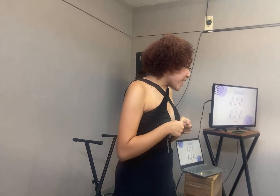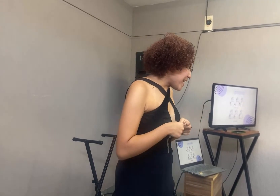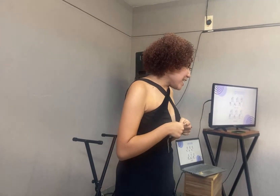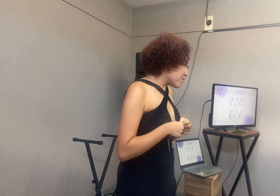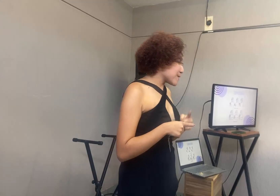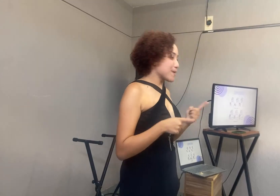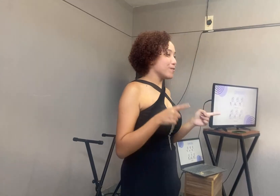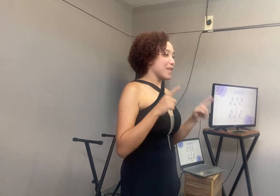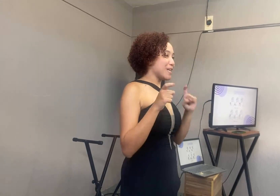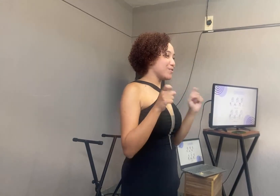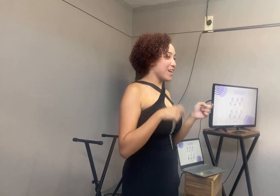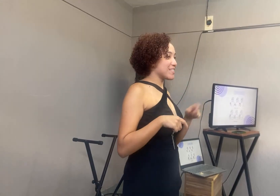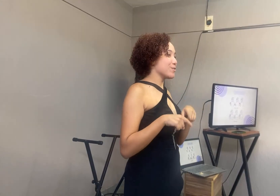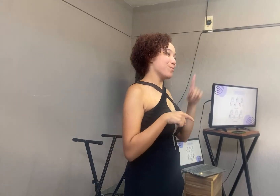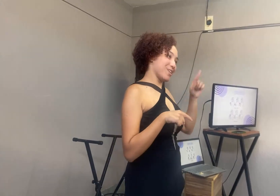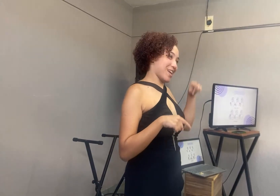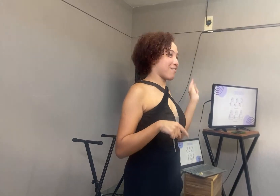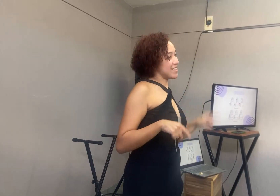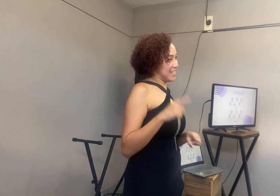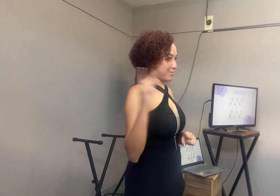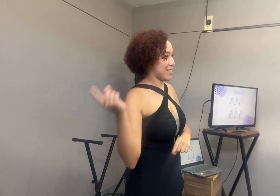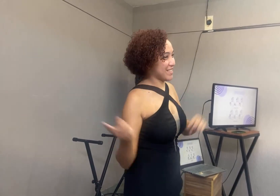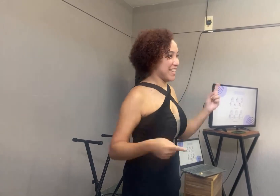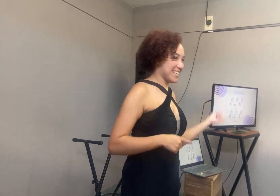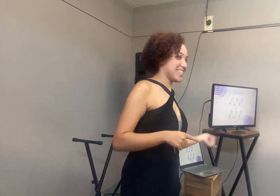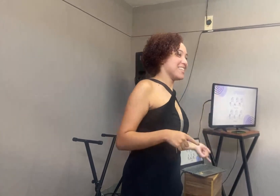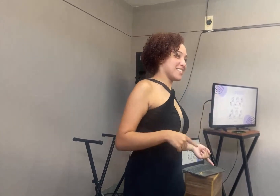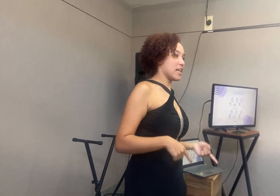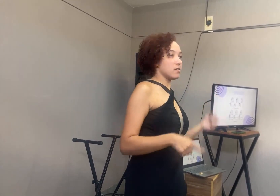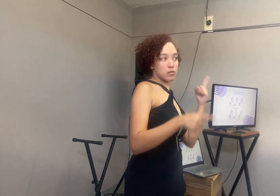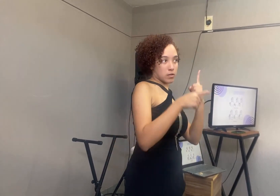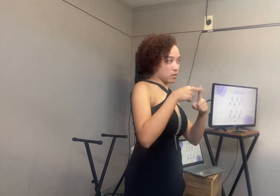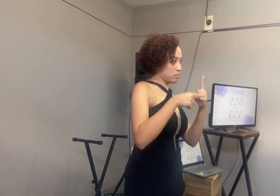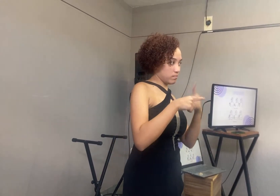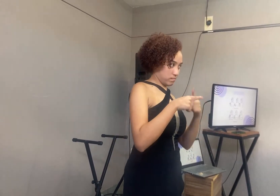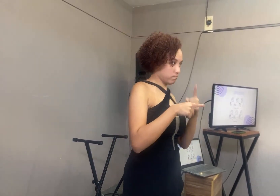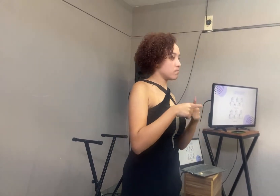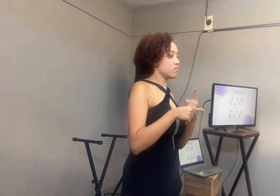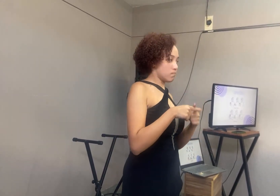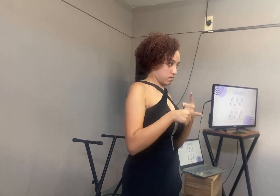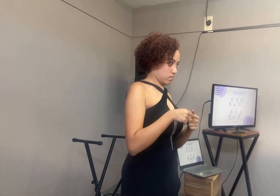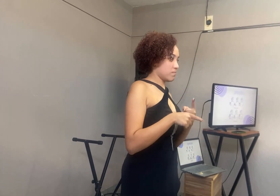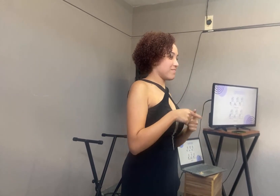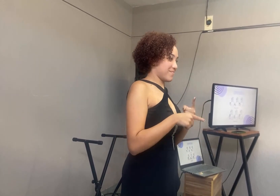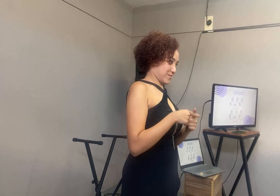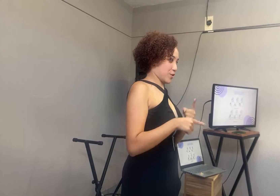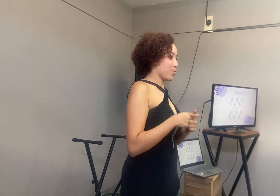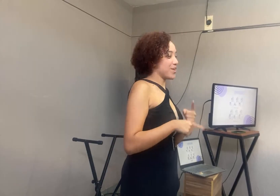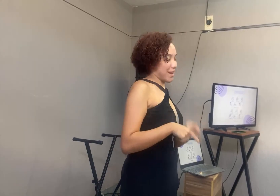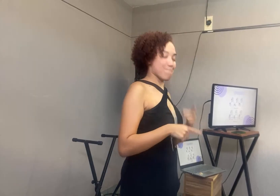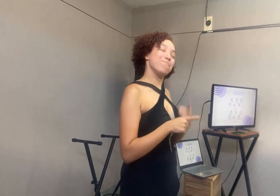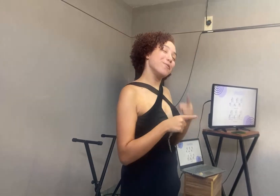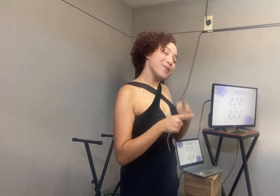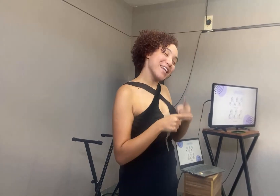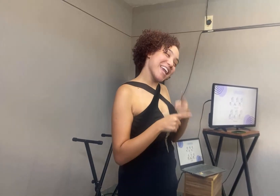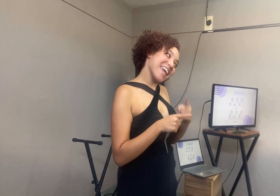Na Libras não tem a diferença do porquê. Passa porque sem acento, certo? Só porque. Graças a Deus. Só porquê. Por